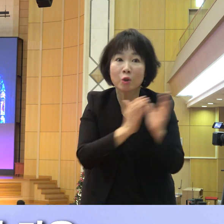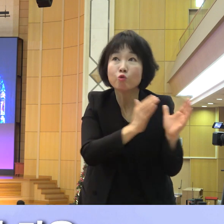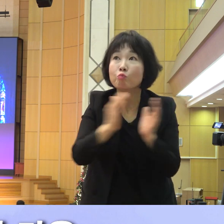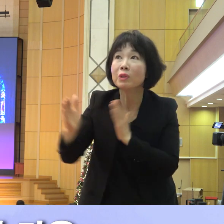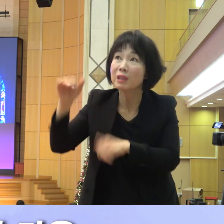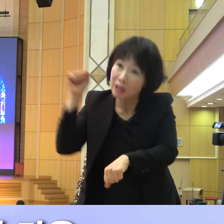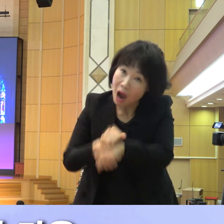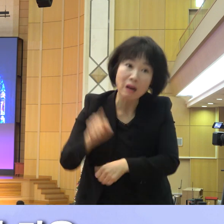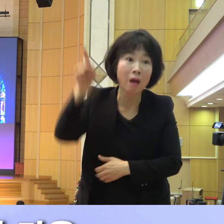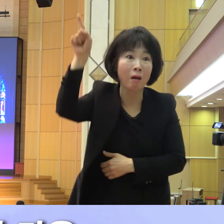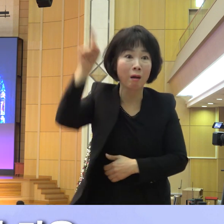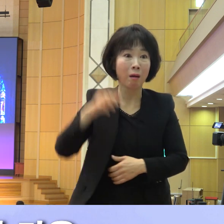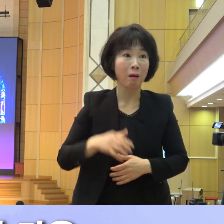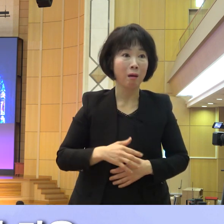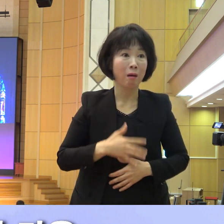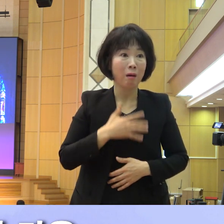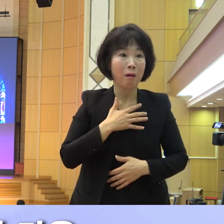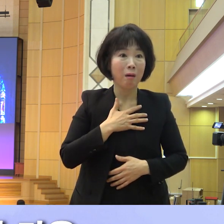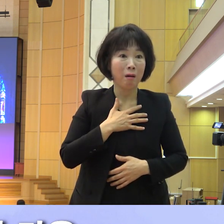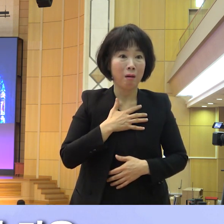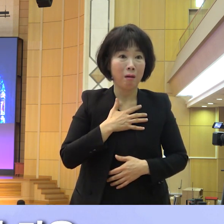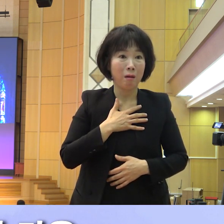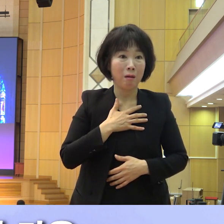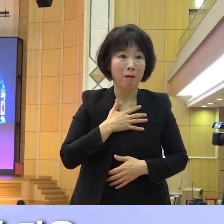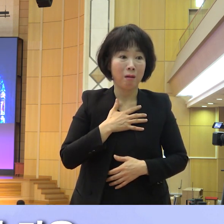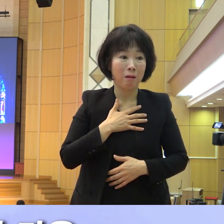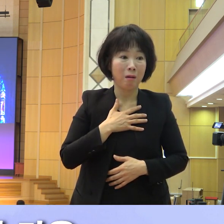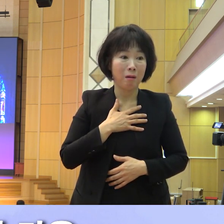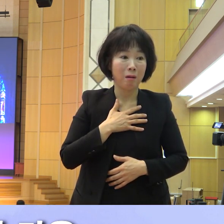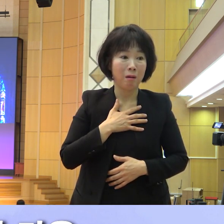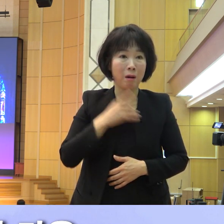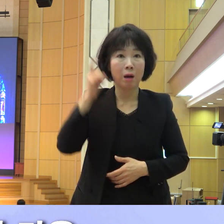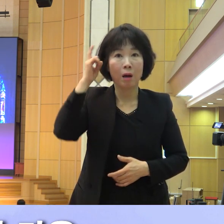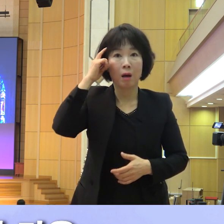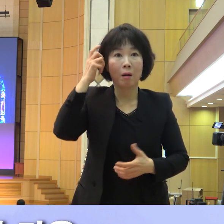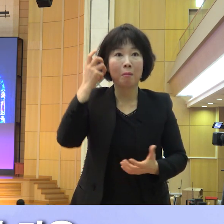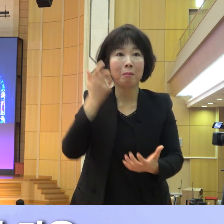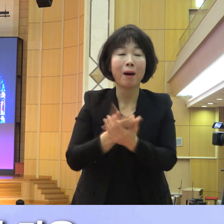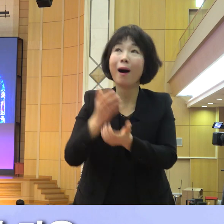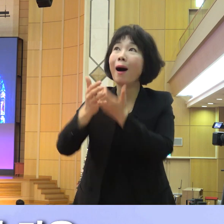여러분, 이 얼마나 큰, 정말 가슴 뛰는 사건입니까?